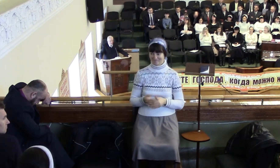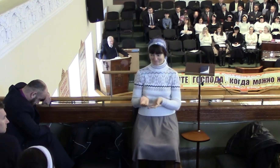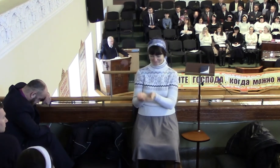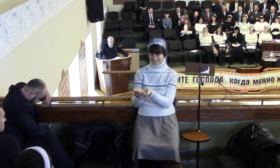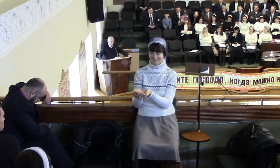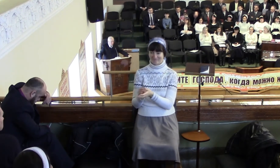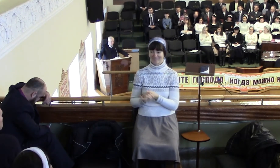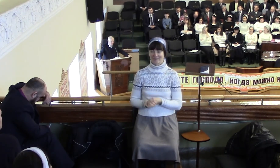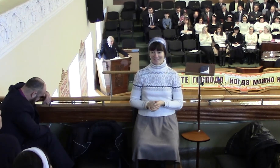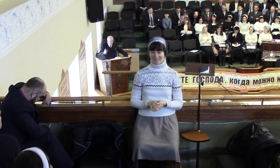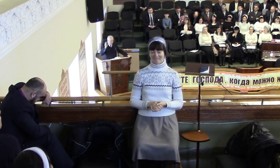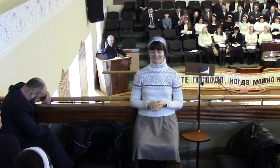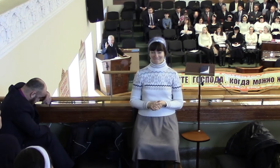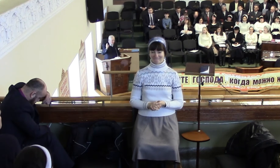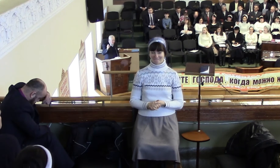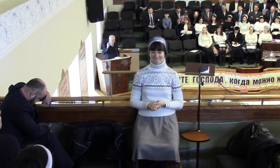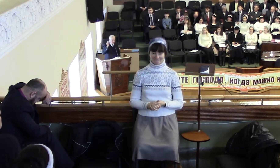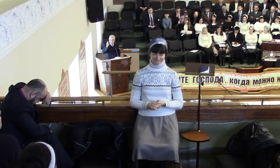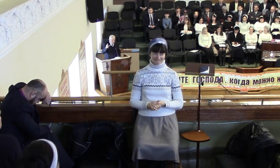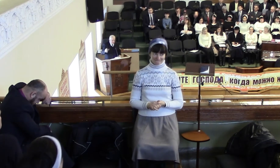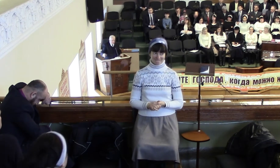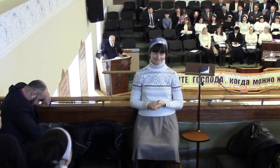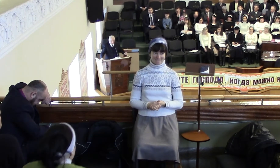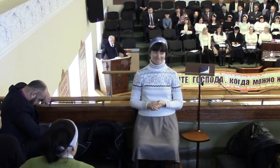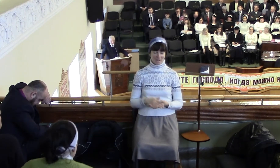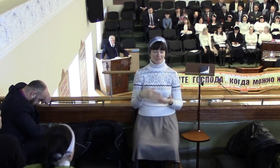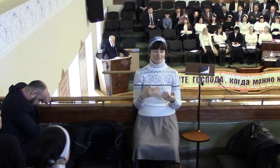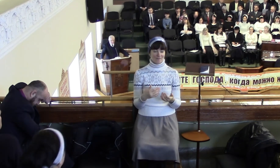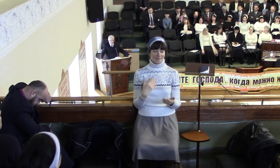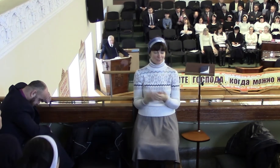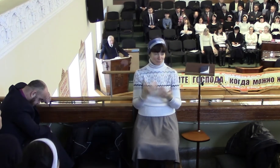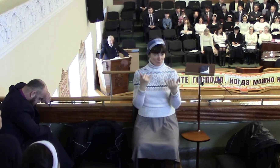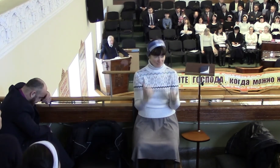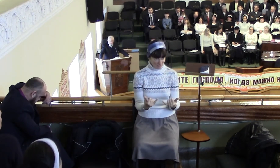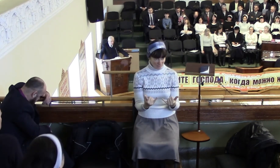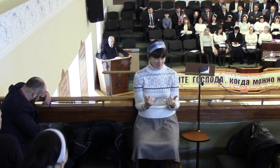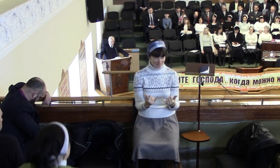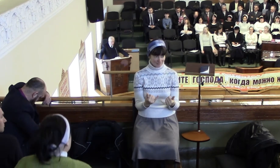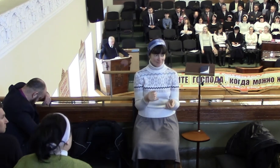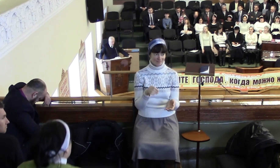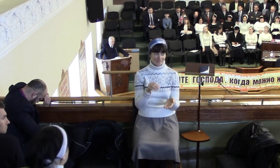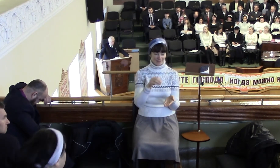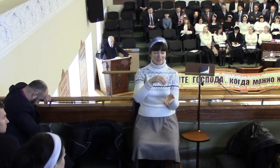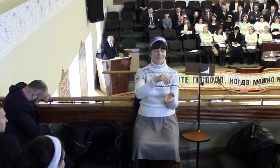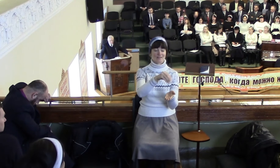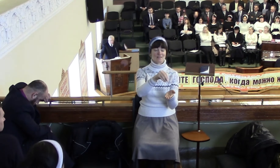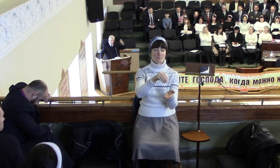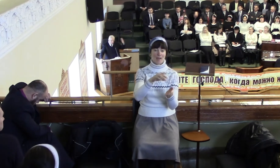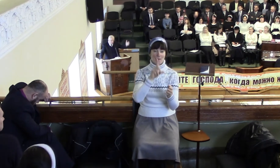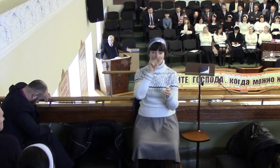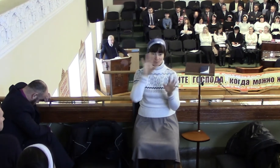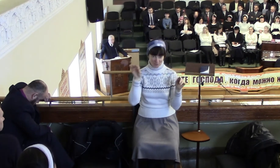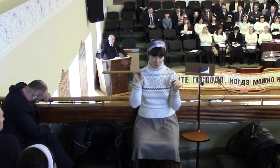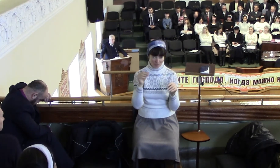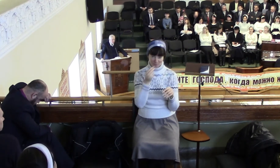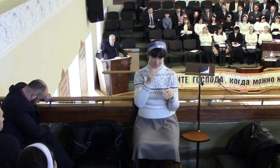у многих эти кормушки дома есть, и вы туда ложитесь зимой, когда снег, птичкам корм. Мы это сделали